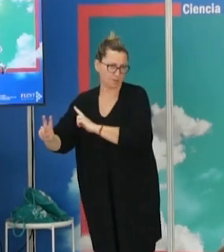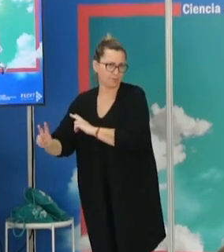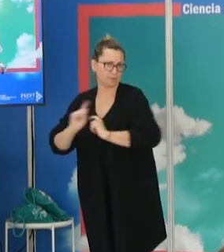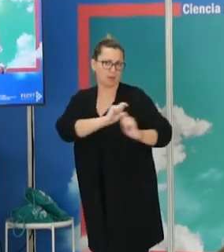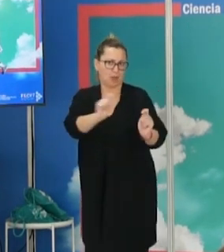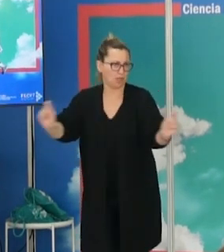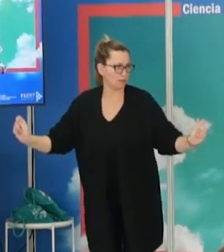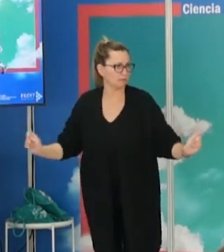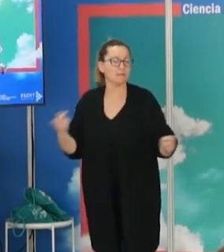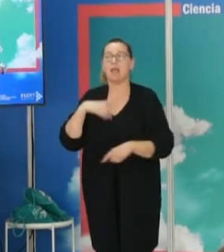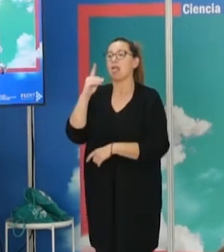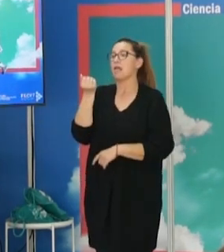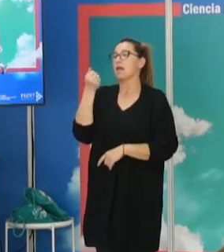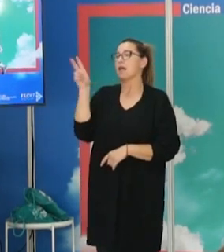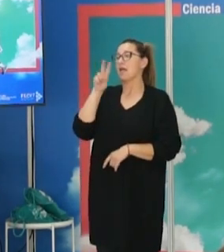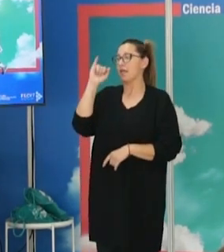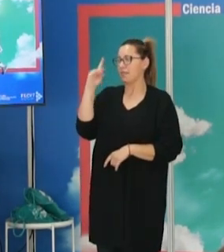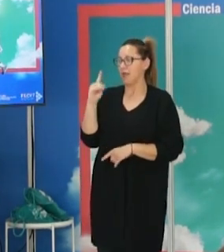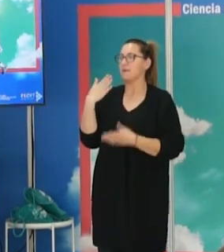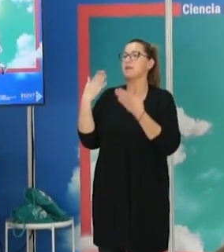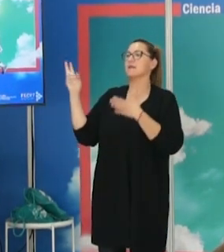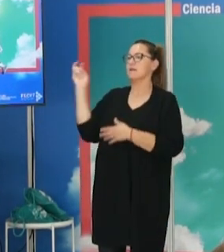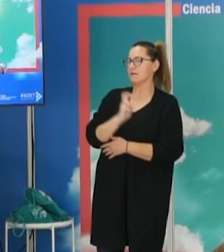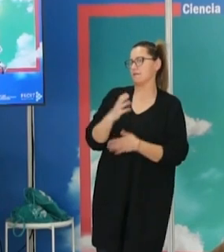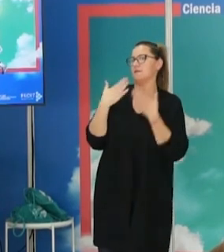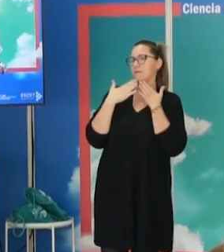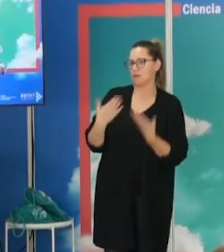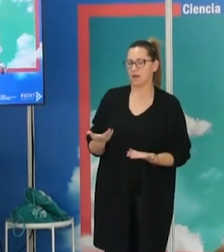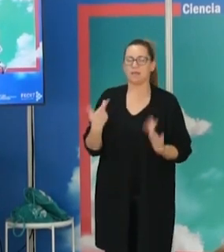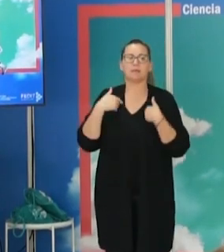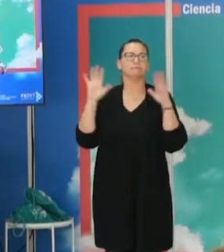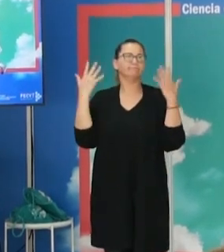David, gracias por venir. Muchas gracias, Manuel. Muchas gracias.